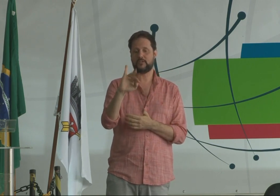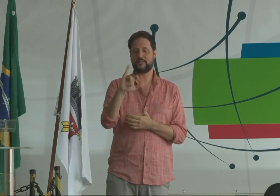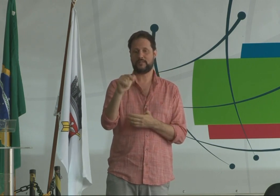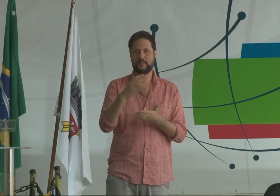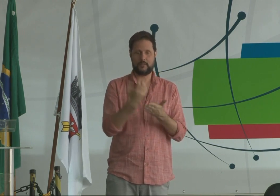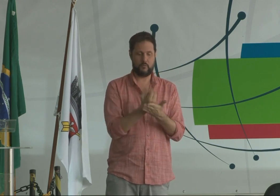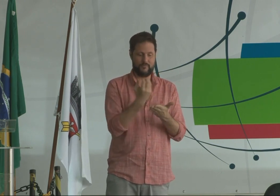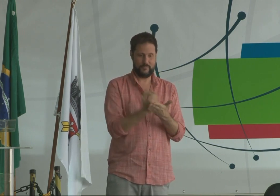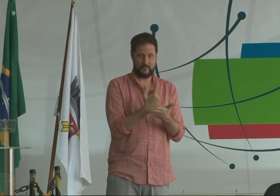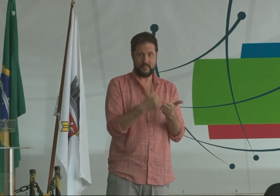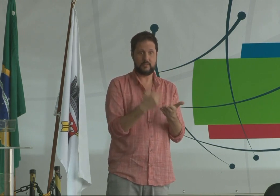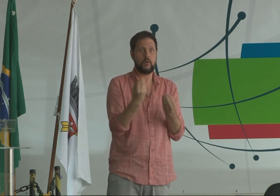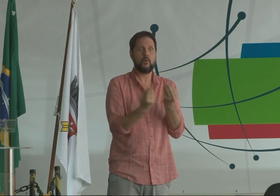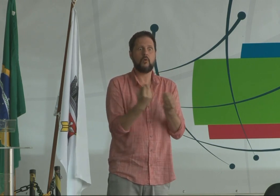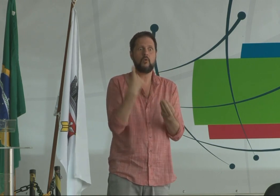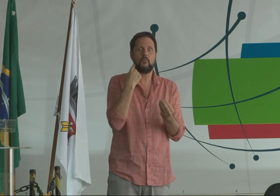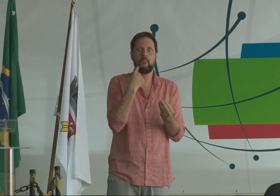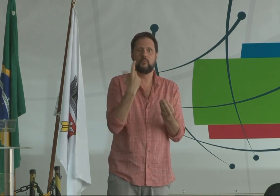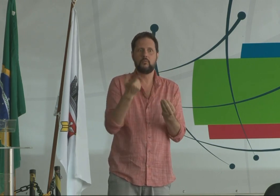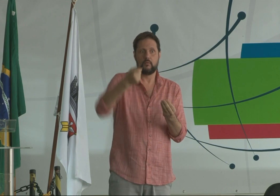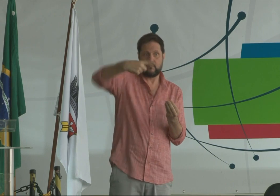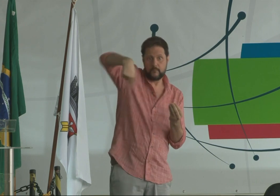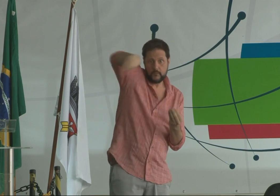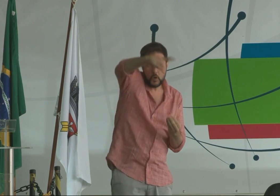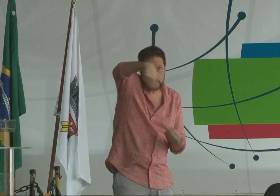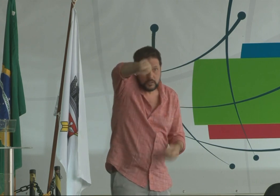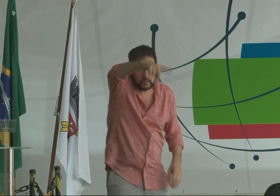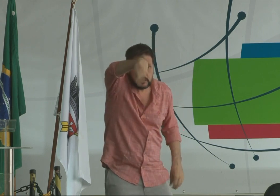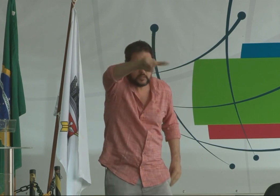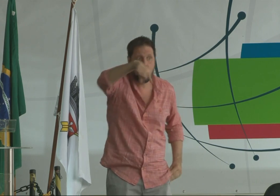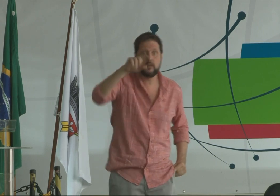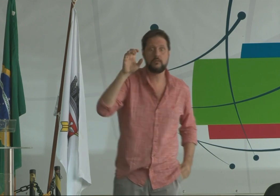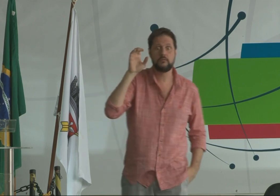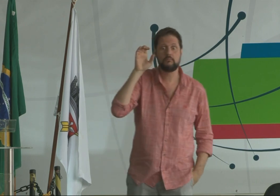é o processo de autorização e modo da universidade. Aí vocês, por exemplo, que são alunos.